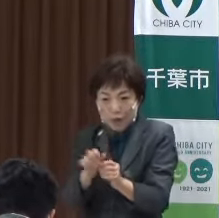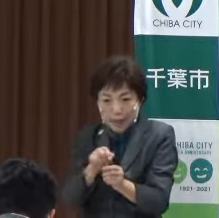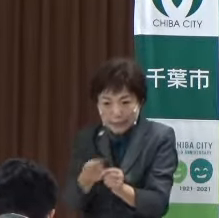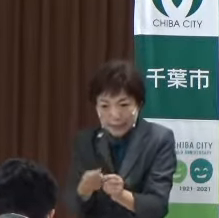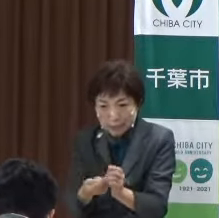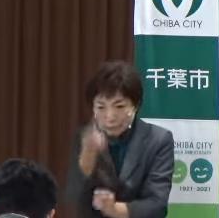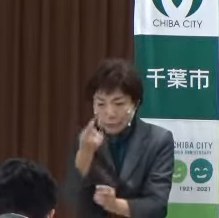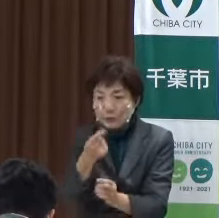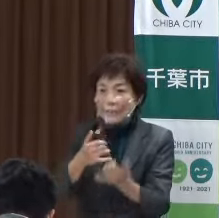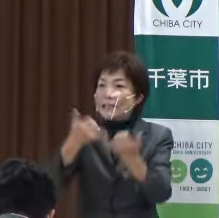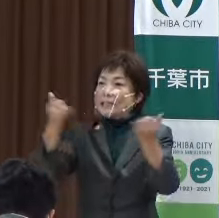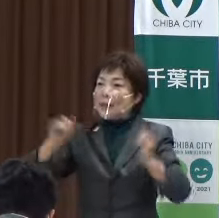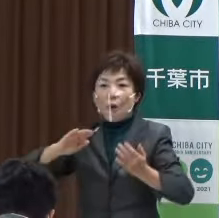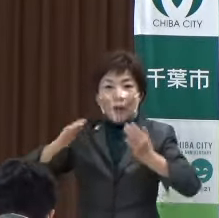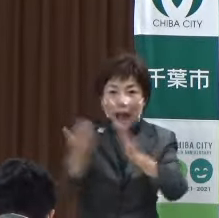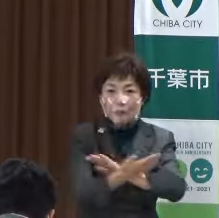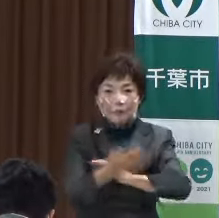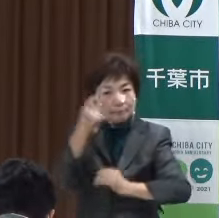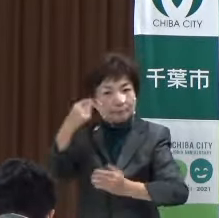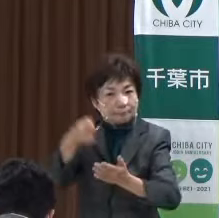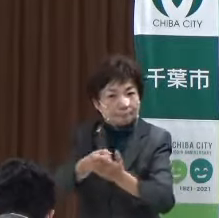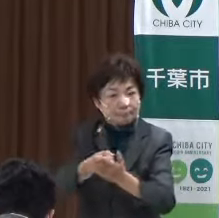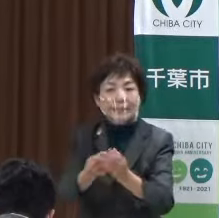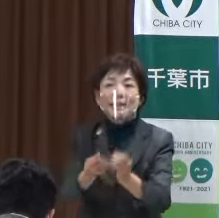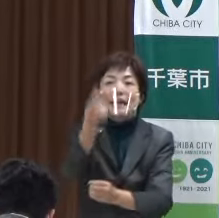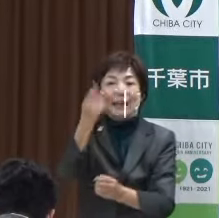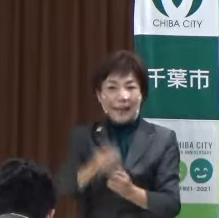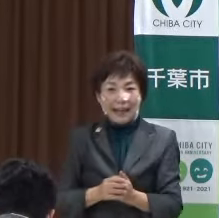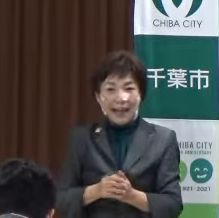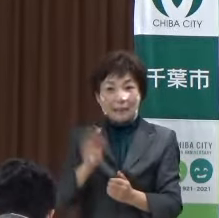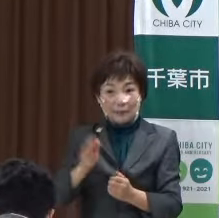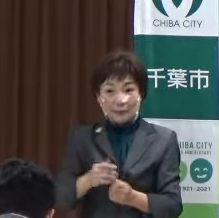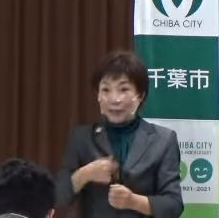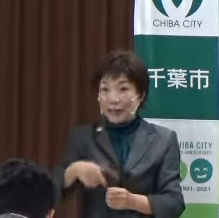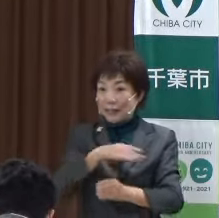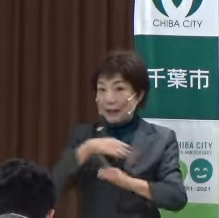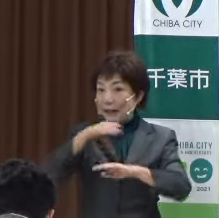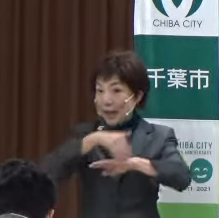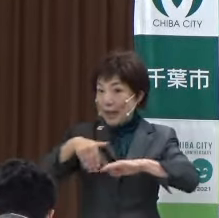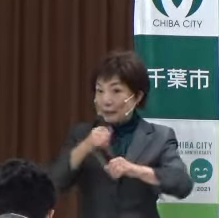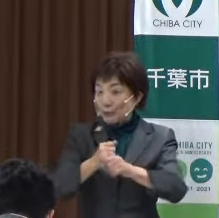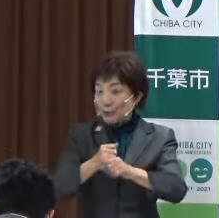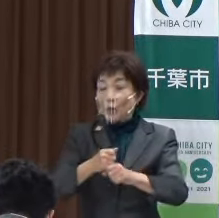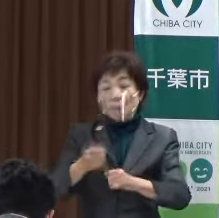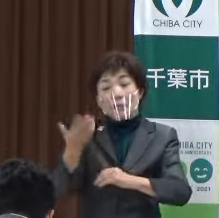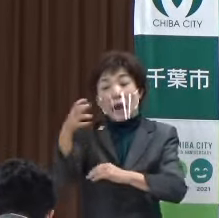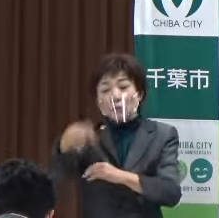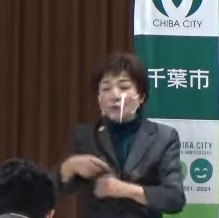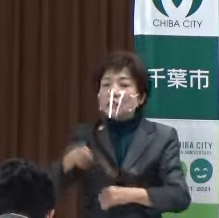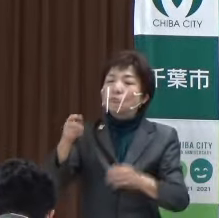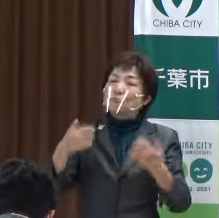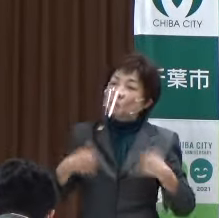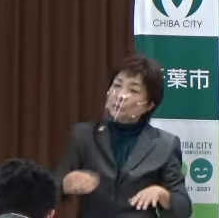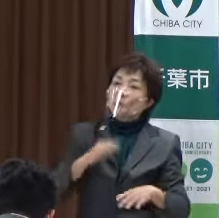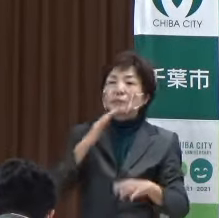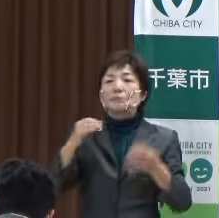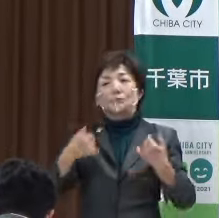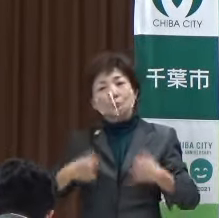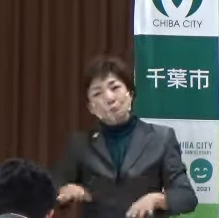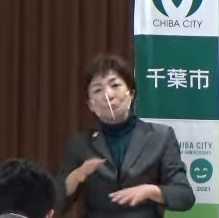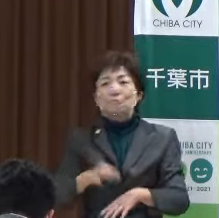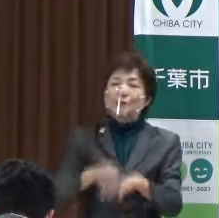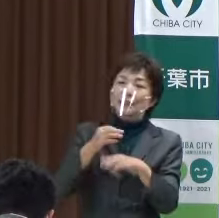機に社会全体を変えていく、一つのきっかけとして、私たちは行かなくてもいい、待たなくてもいい、そうした役